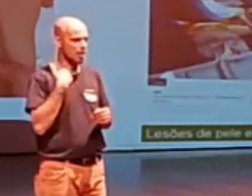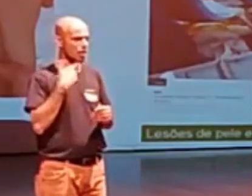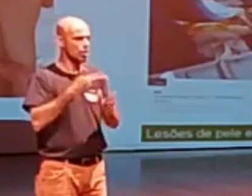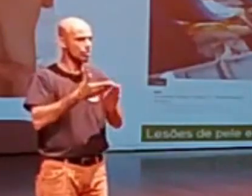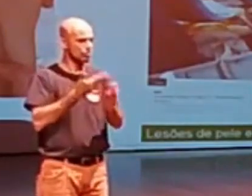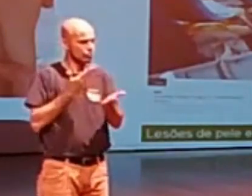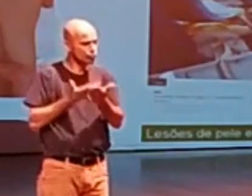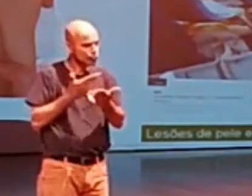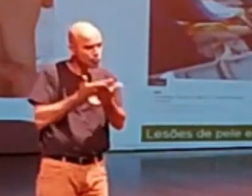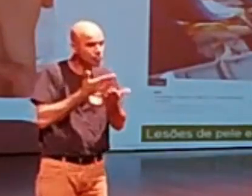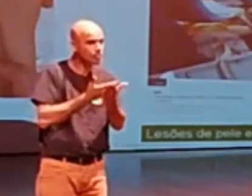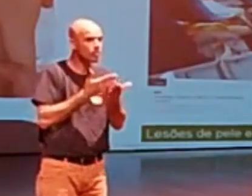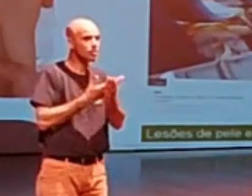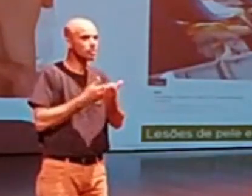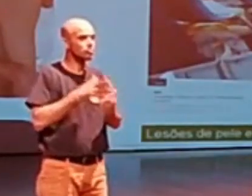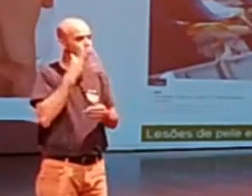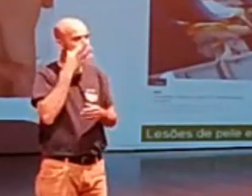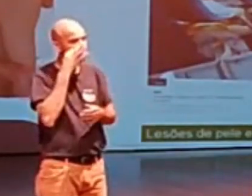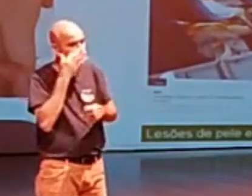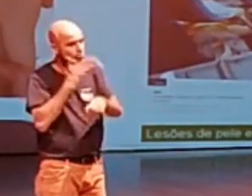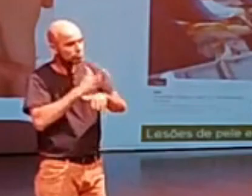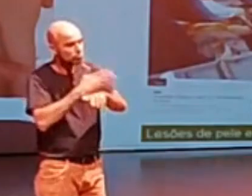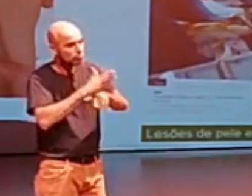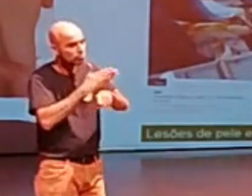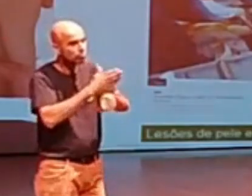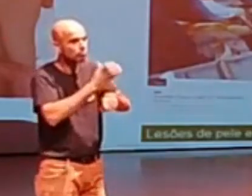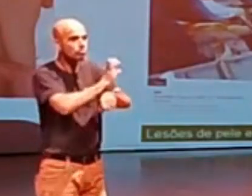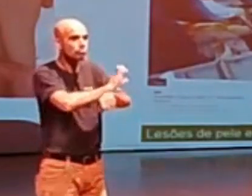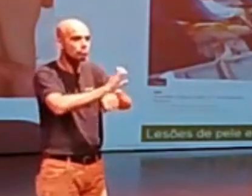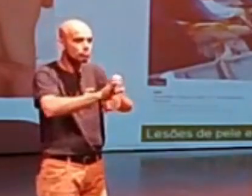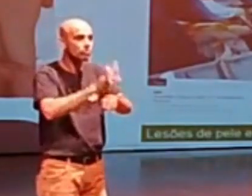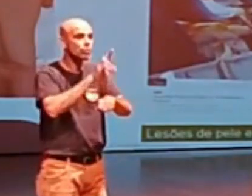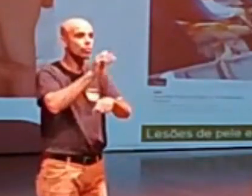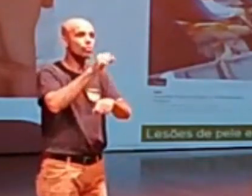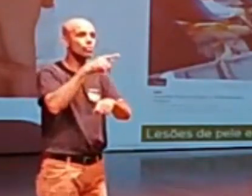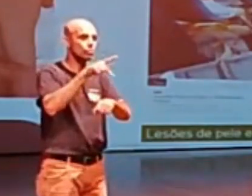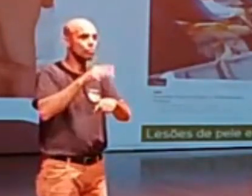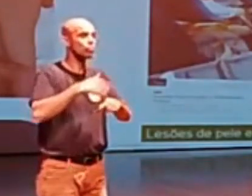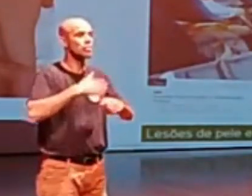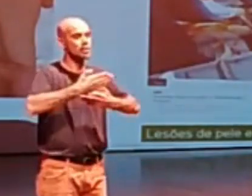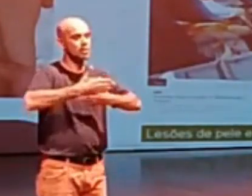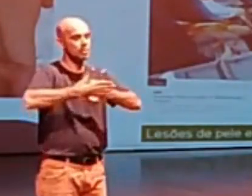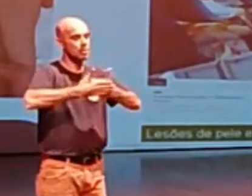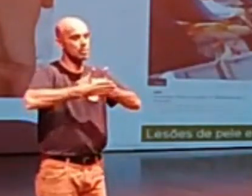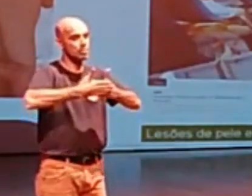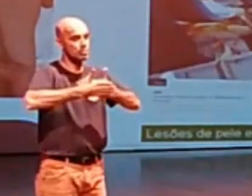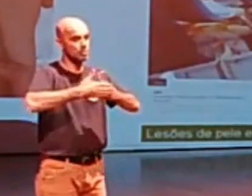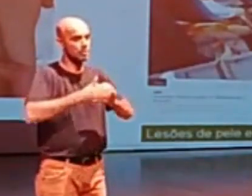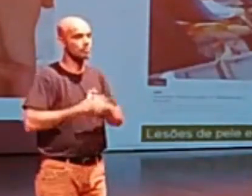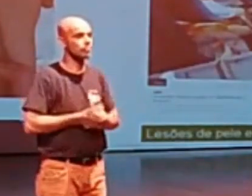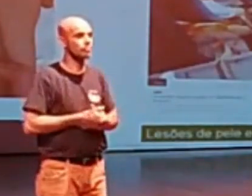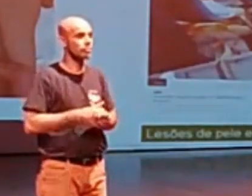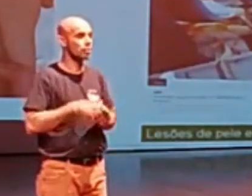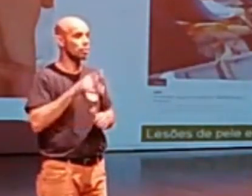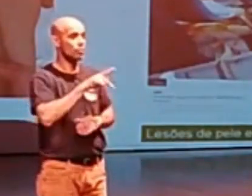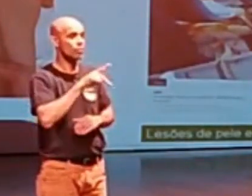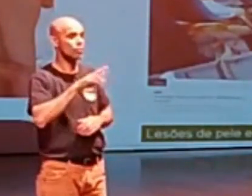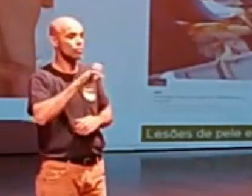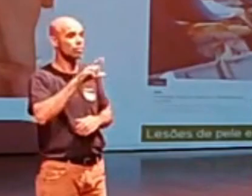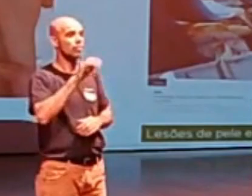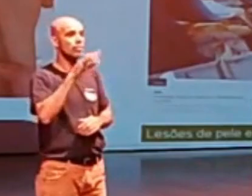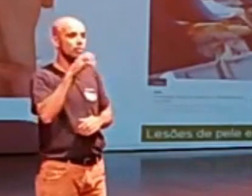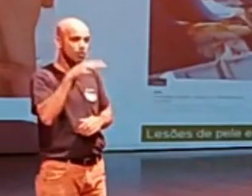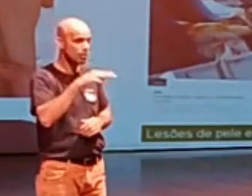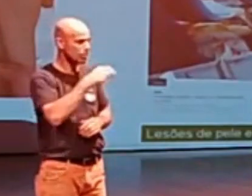Defina, amanhã vai ter um vídeo dele. Ele quem me ensinou muita coisa, lá na USP de Ribeirão Preto. E o professor Elton é um cara